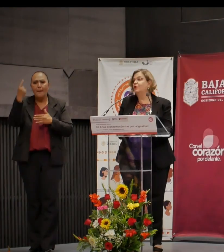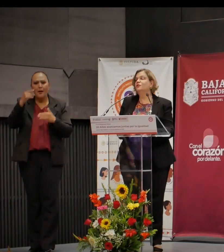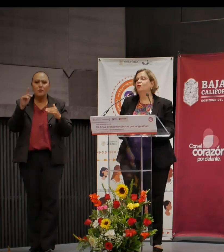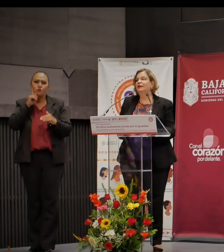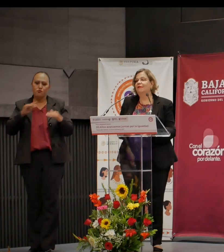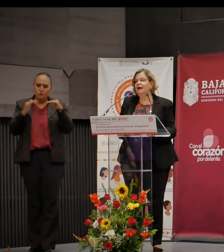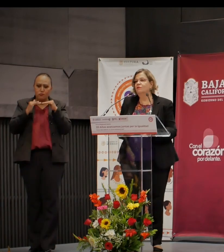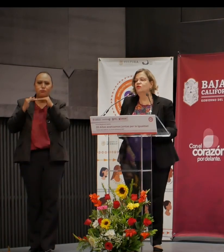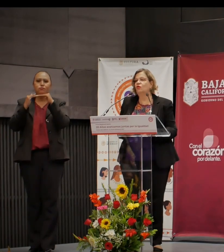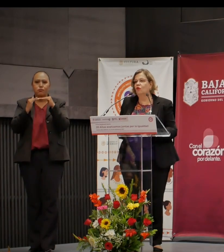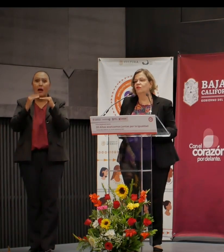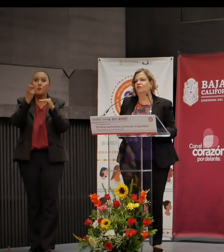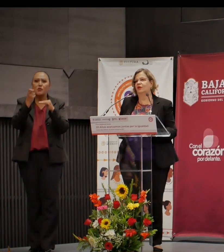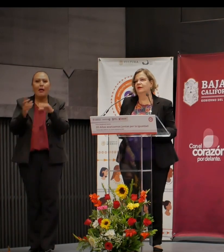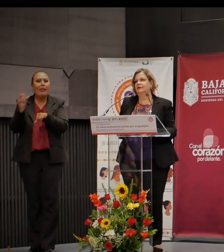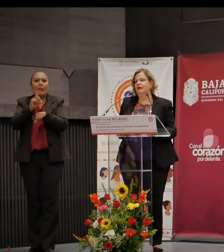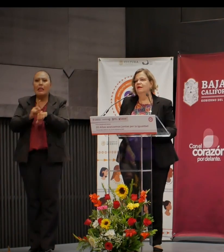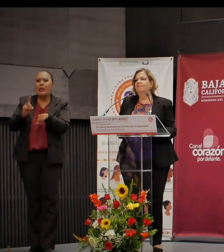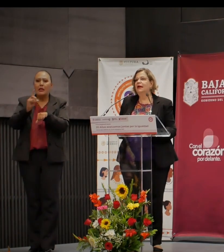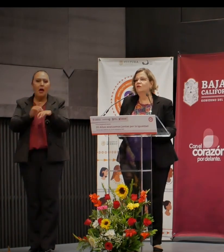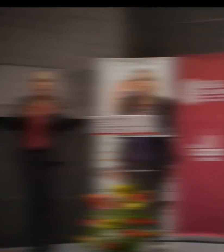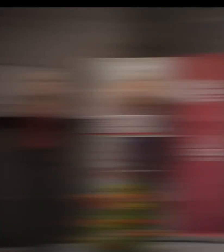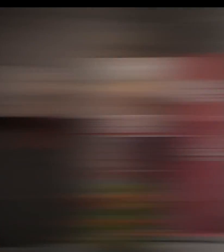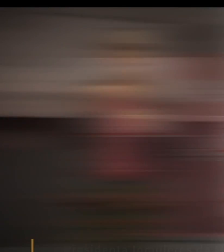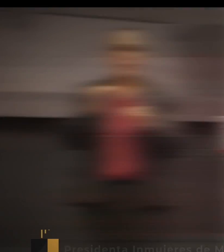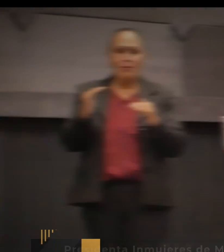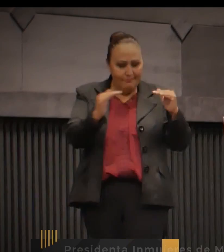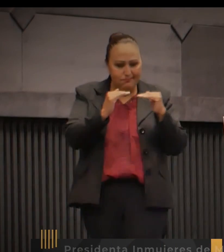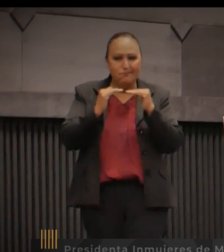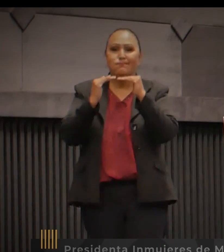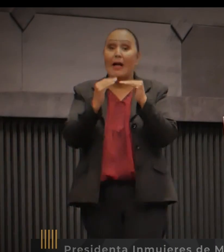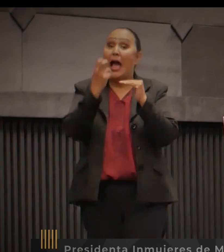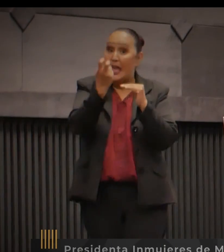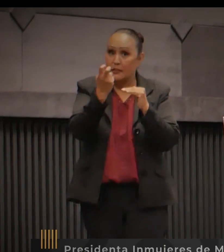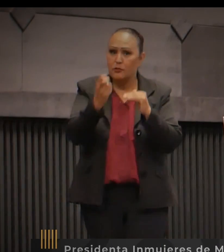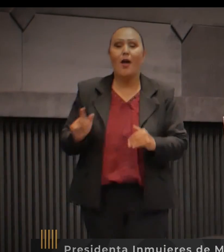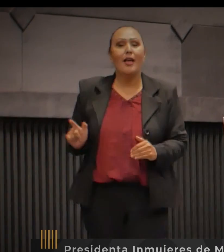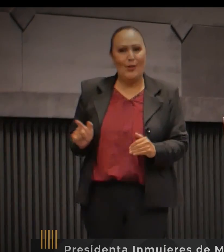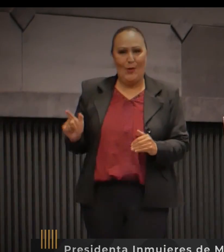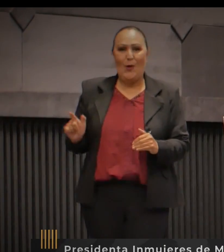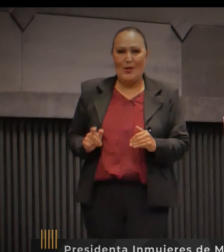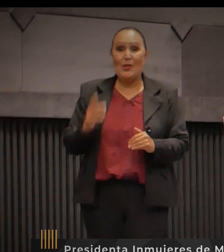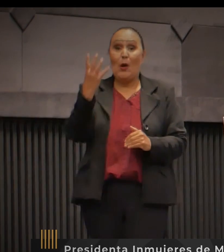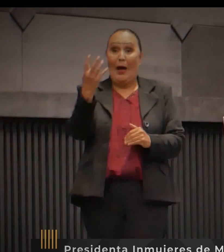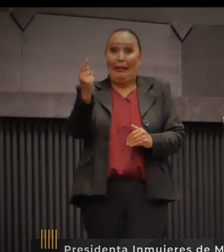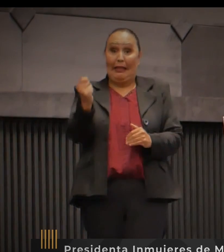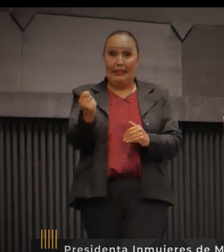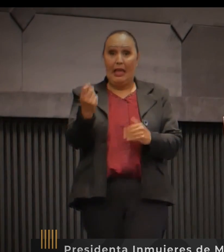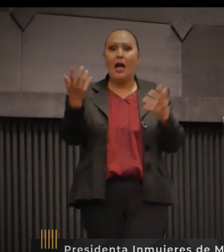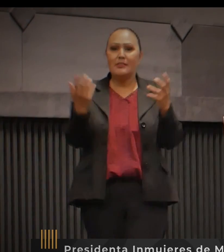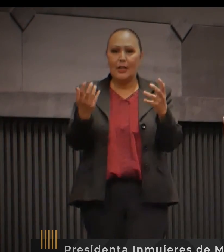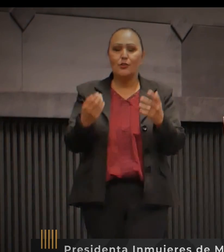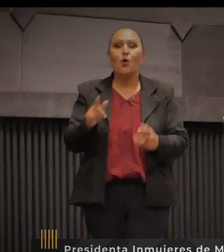buscan dar continuidad a los programas que se generan en el país de apoyo a las mujeres. El gobierno de la Cuarta Transformación, el gobierno